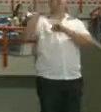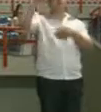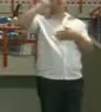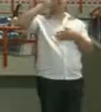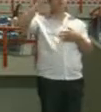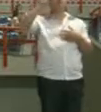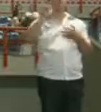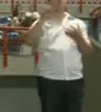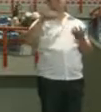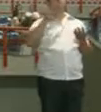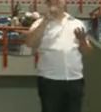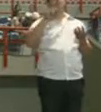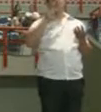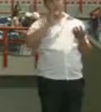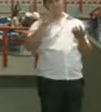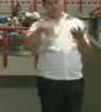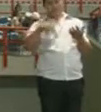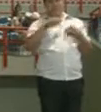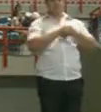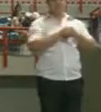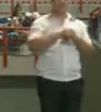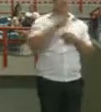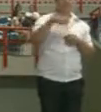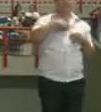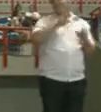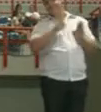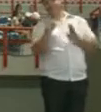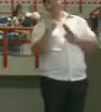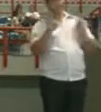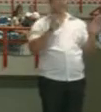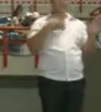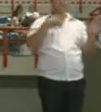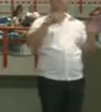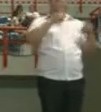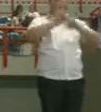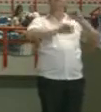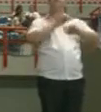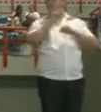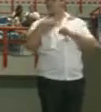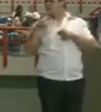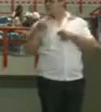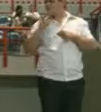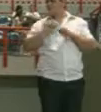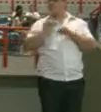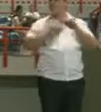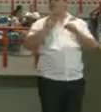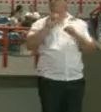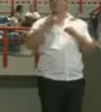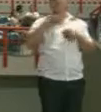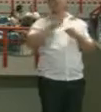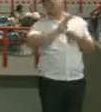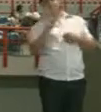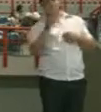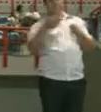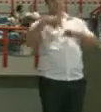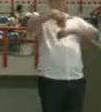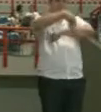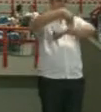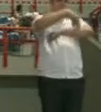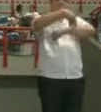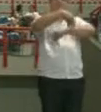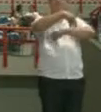Senhor do Bom Fim. Entra em beco, sai em beco, há um recurso, Madalena. Entra em beco, sai em beco, há